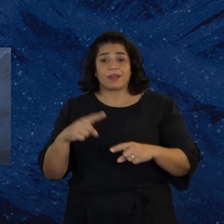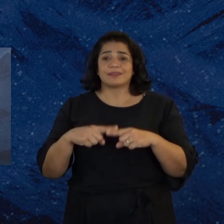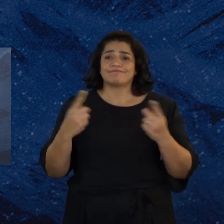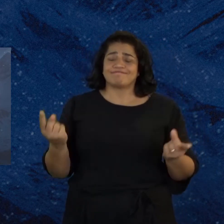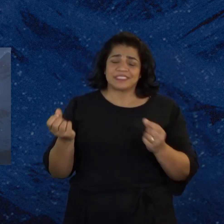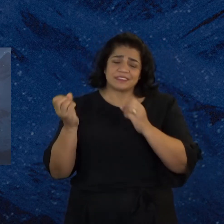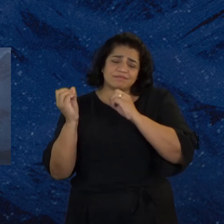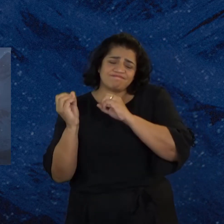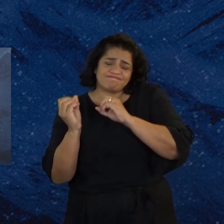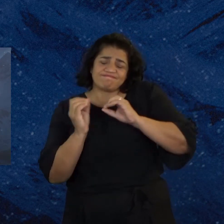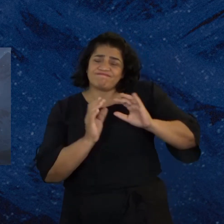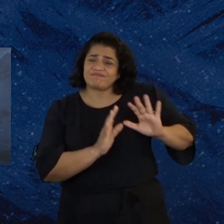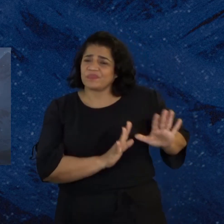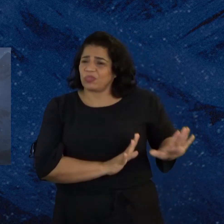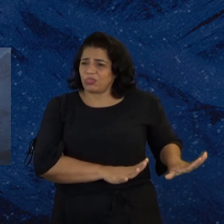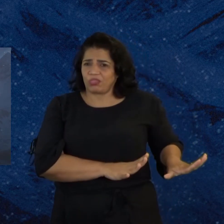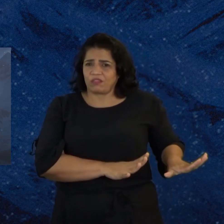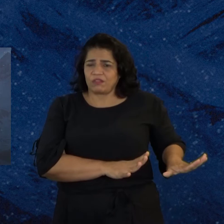missionário.